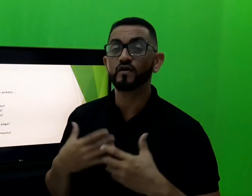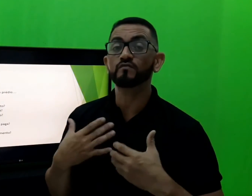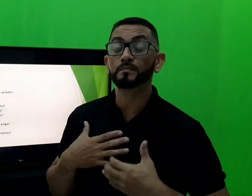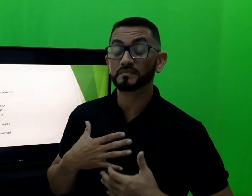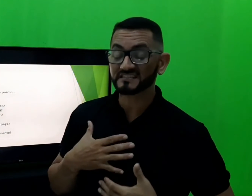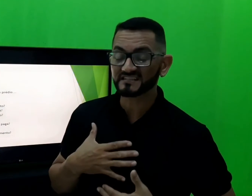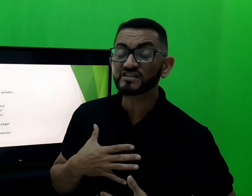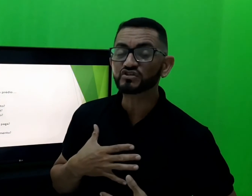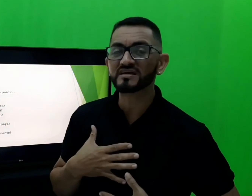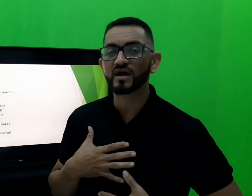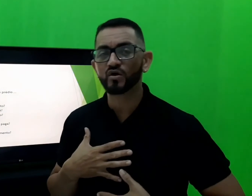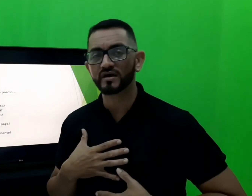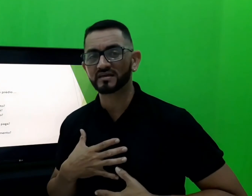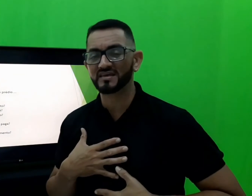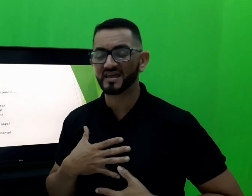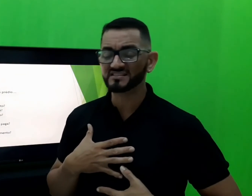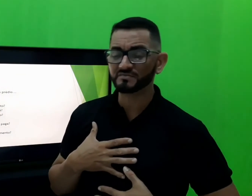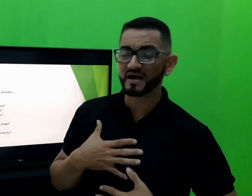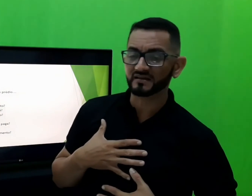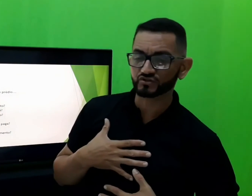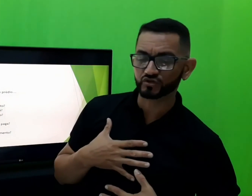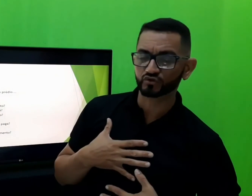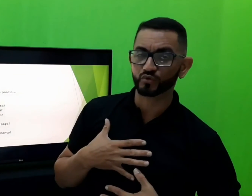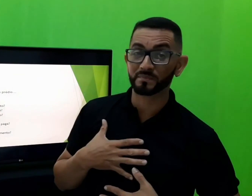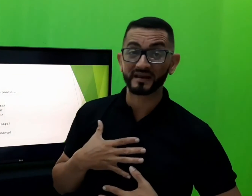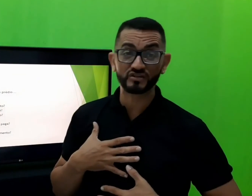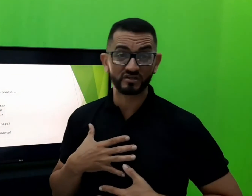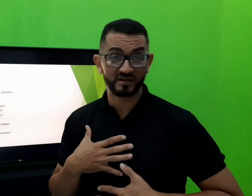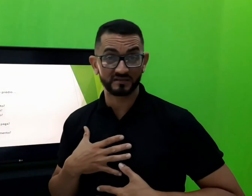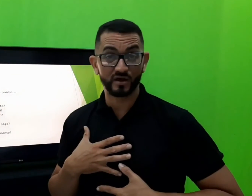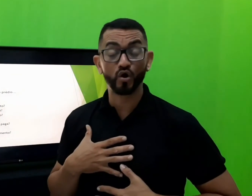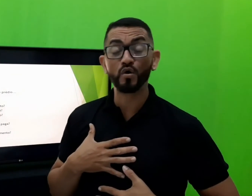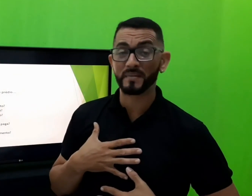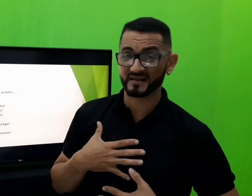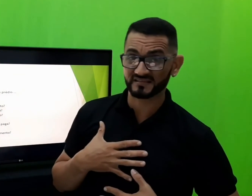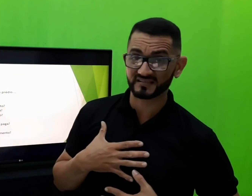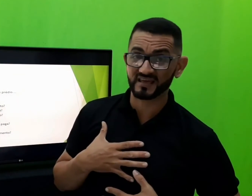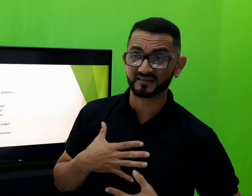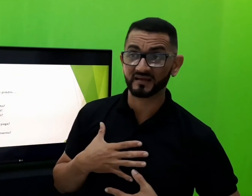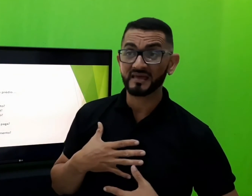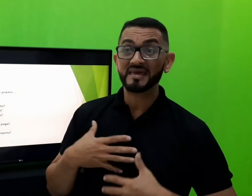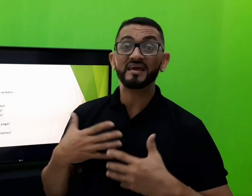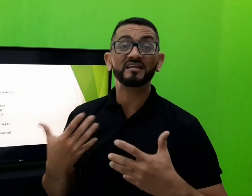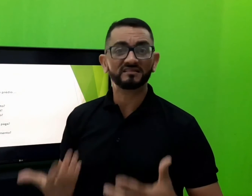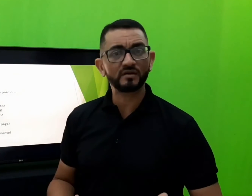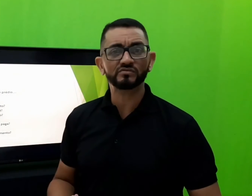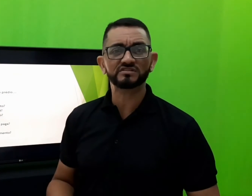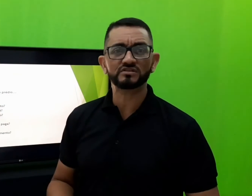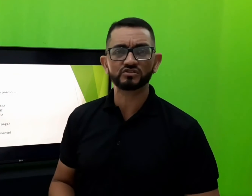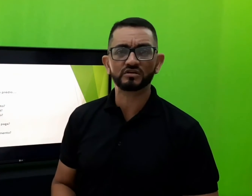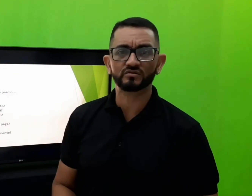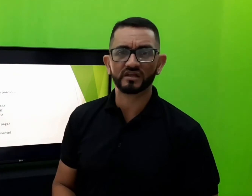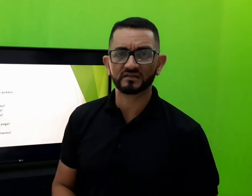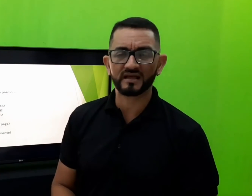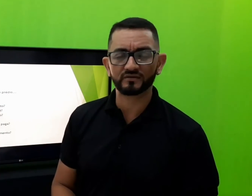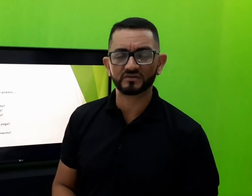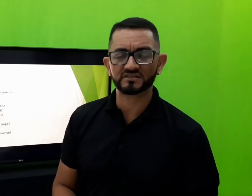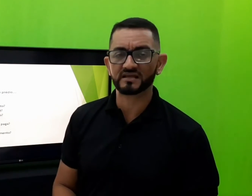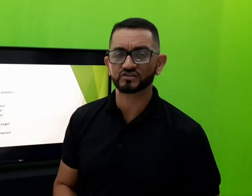vão sentir agora que esse balanço que eu dou para a direita ou para a esquerda, ele tem um sentido dentro da língua de sinais.